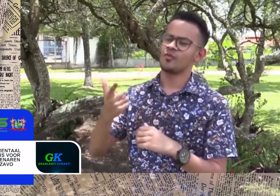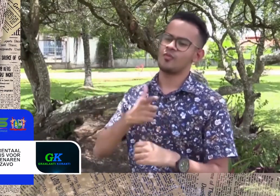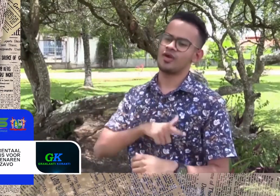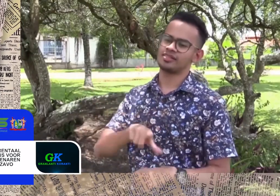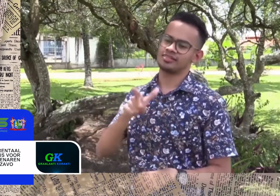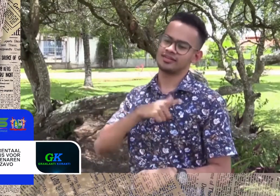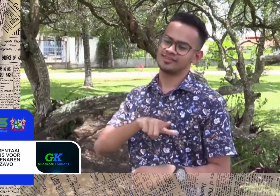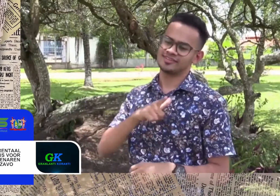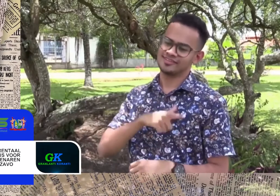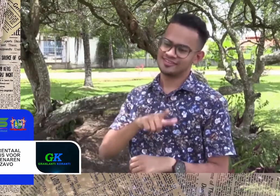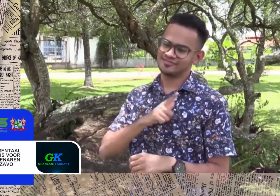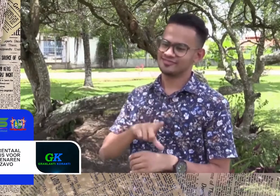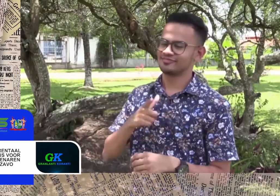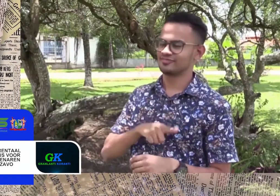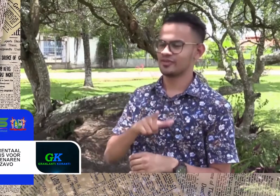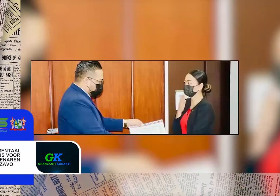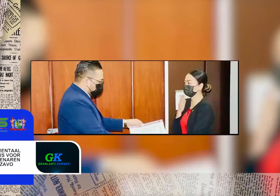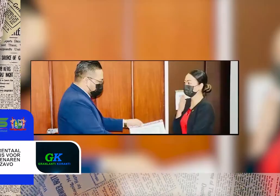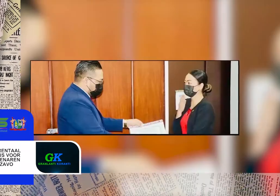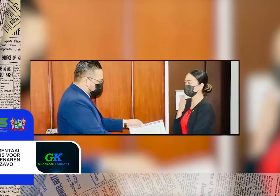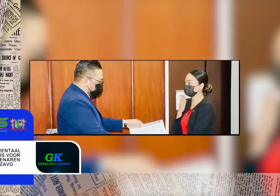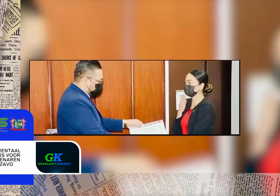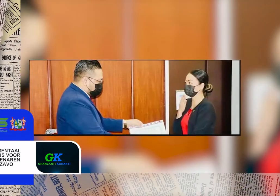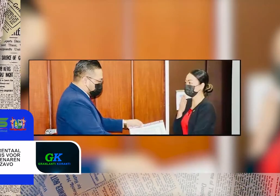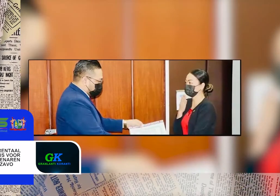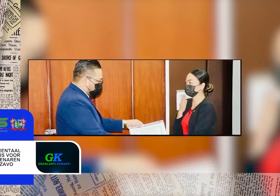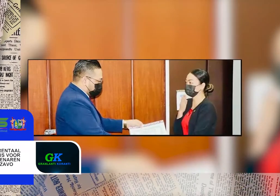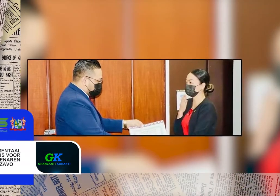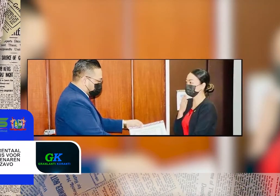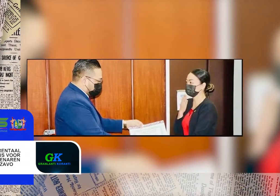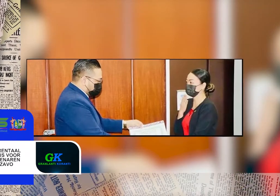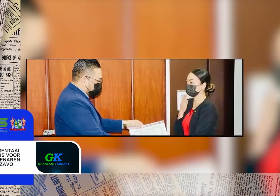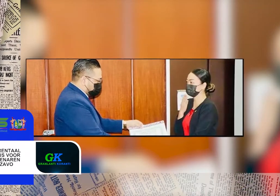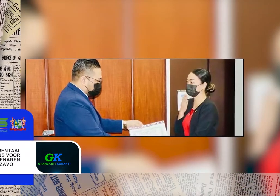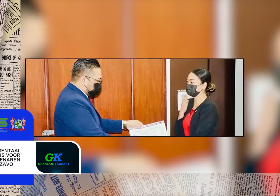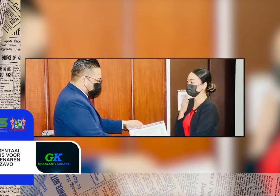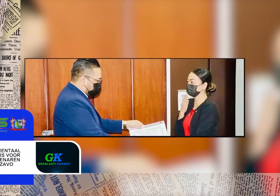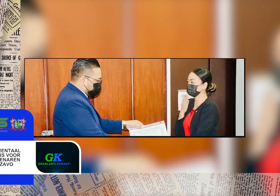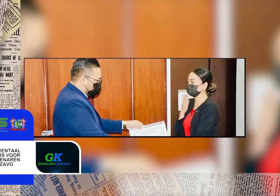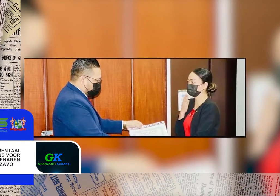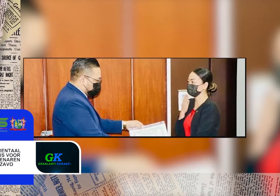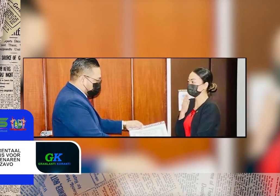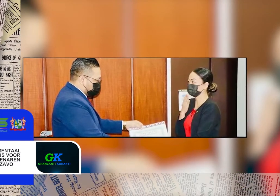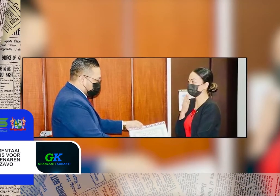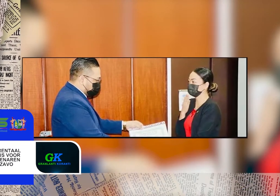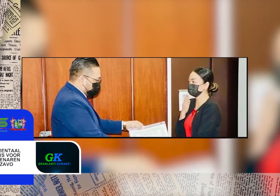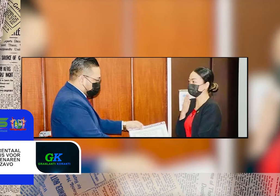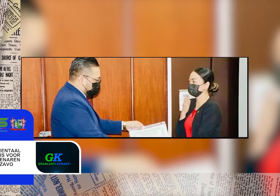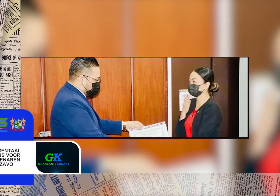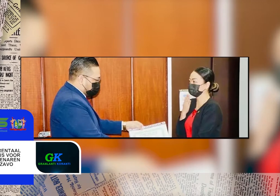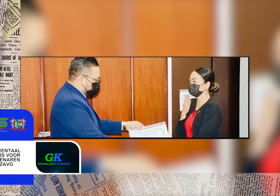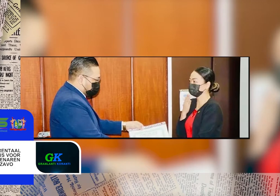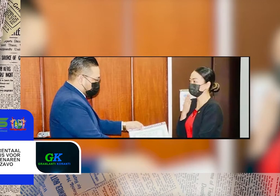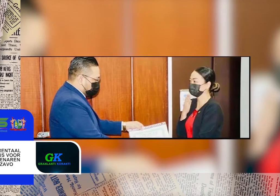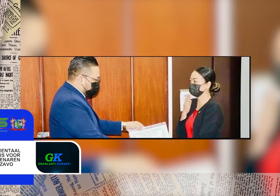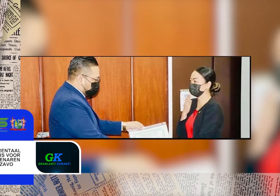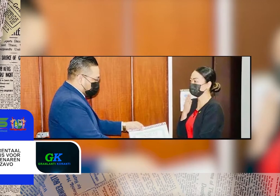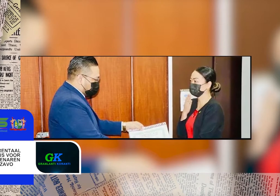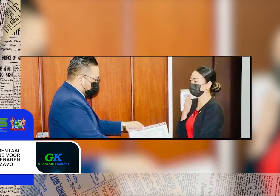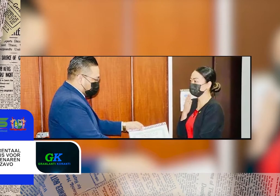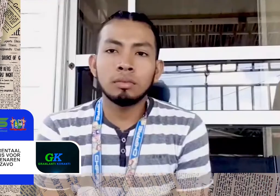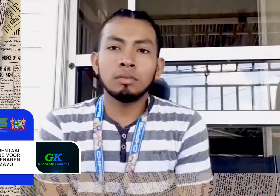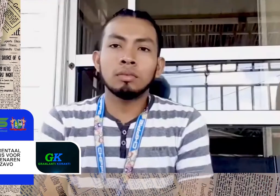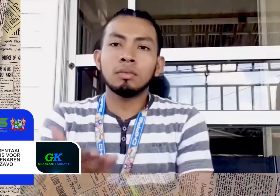tramsaran. Toalu fu amtanala fu sosiala saka tekia leli aso na UNICEF seka pisitolia fu den amtanaria kang